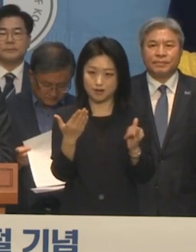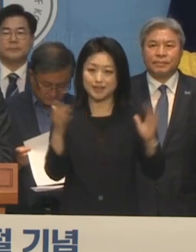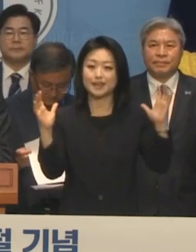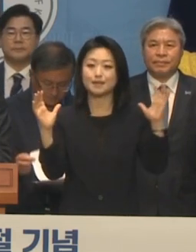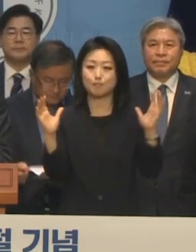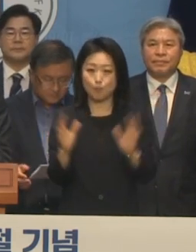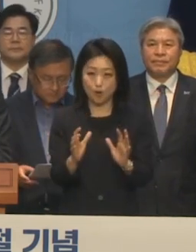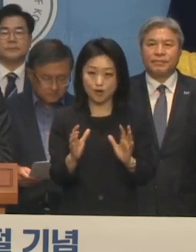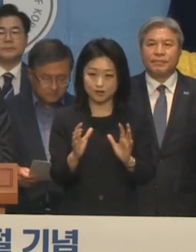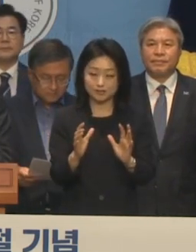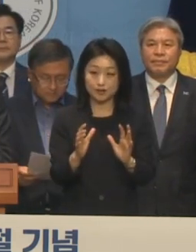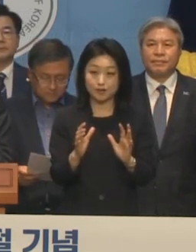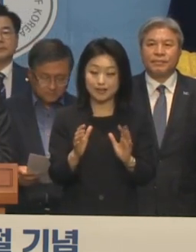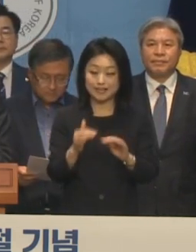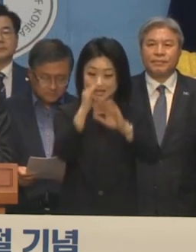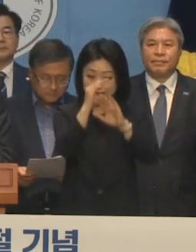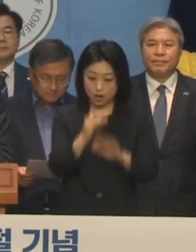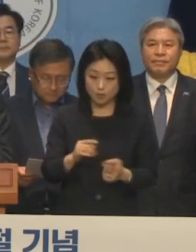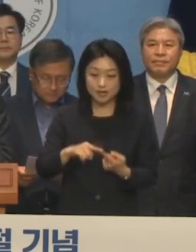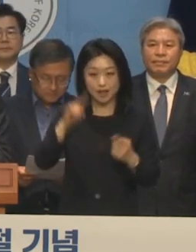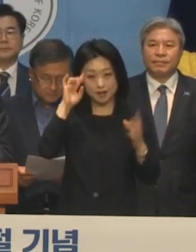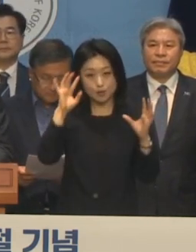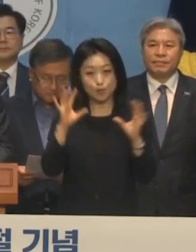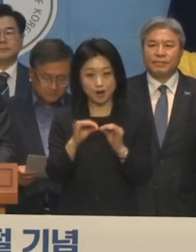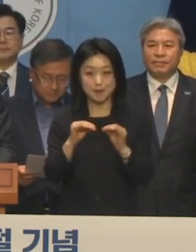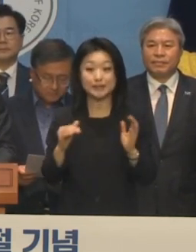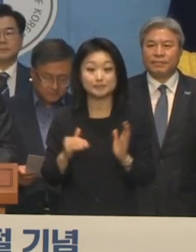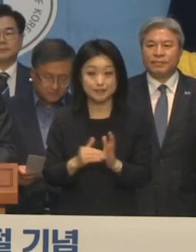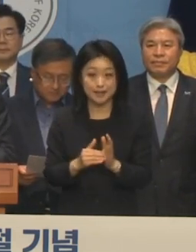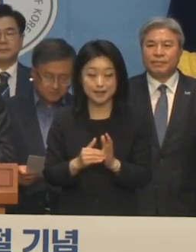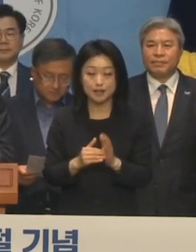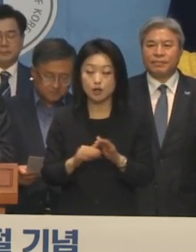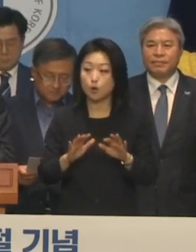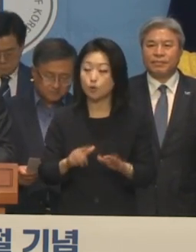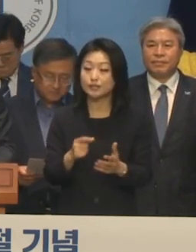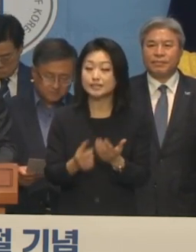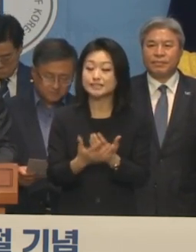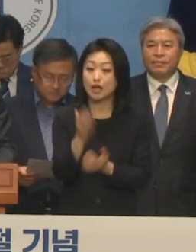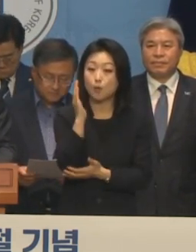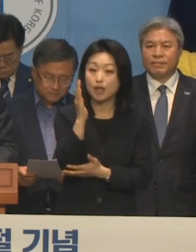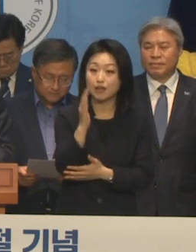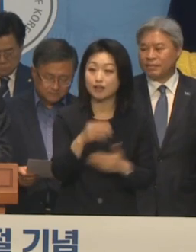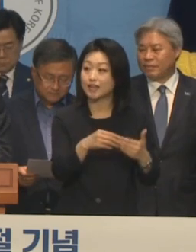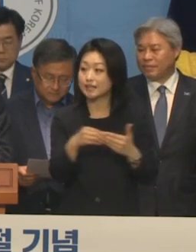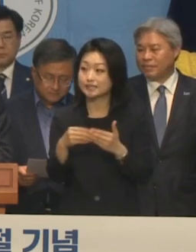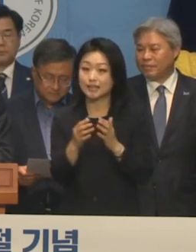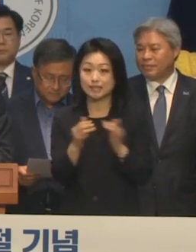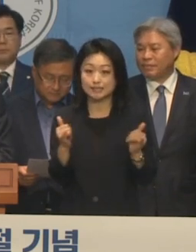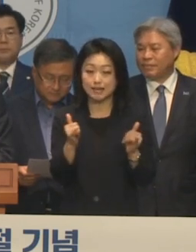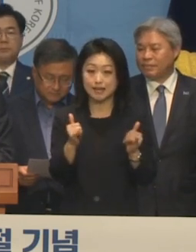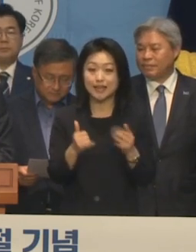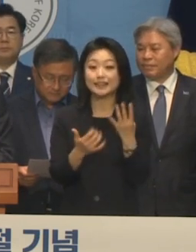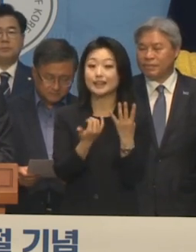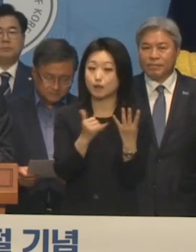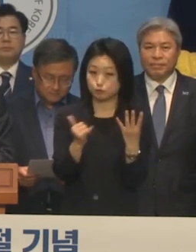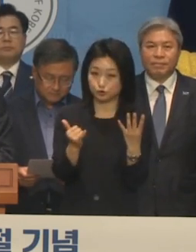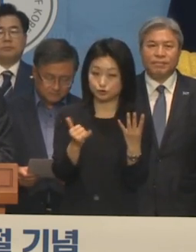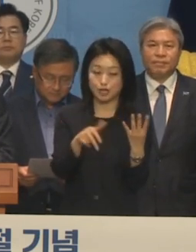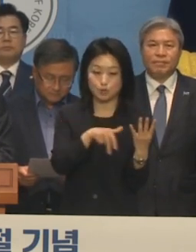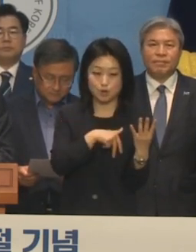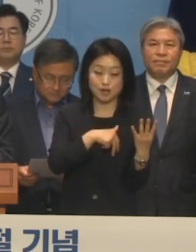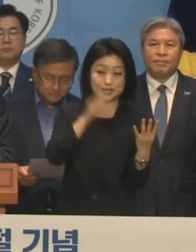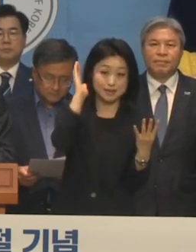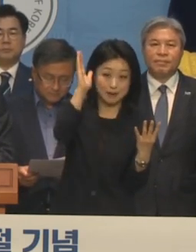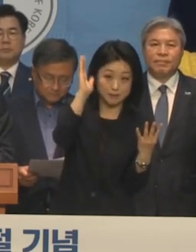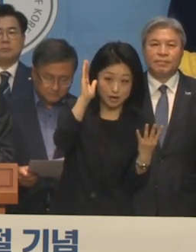하는 것은 가지는 의미가 적지 않은 것 같습니다. 오늘 기자회견 진행은 총 네 분의 발언을